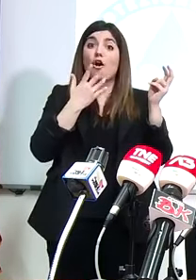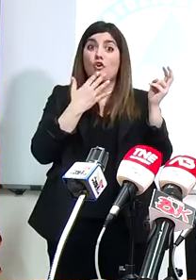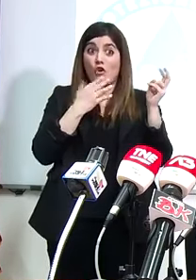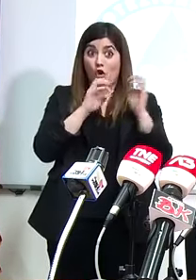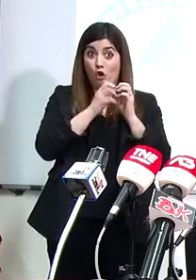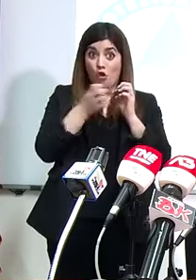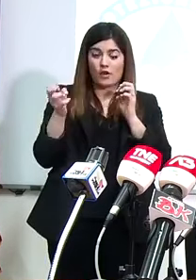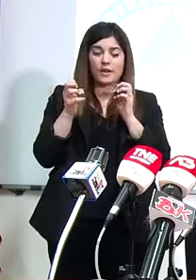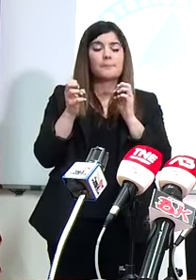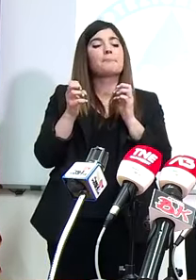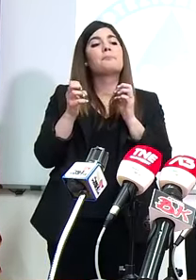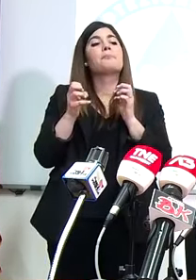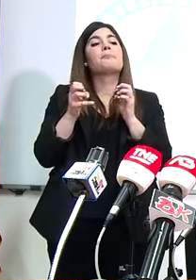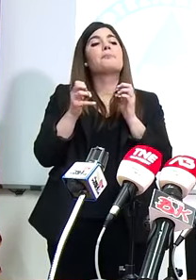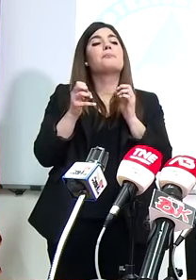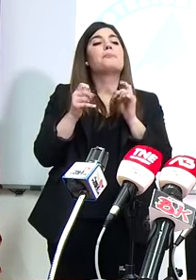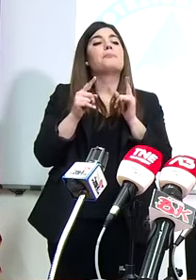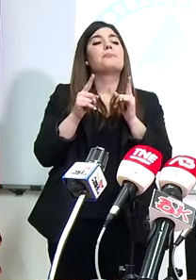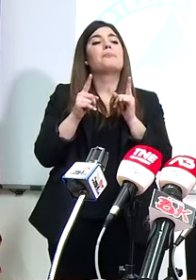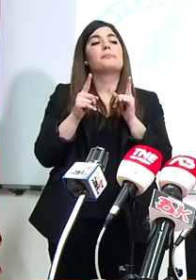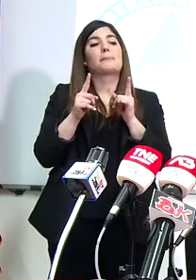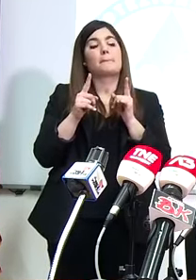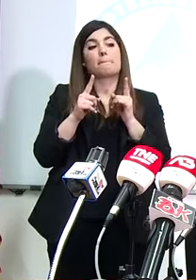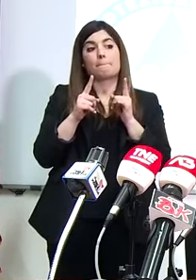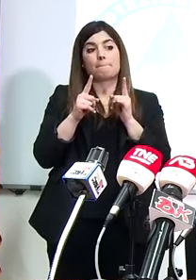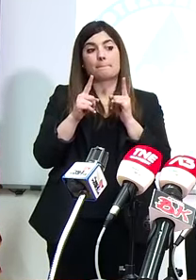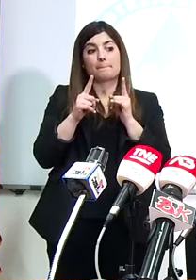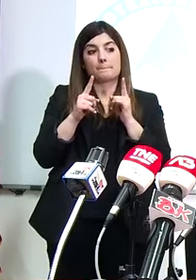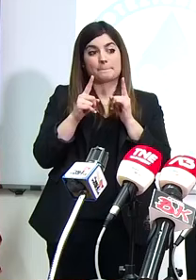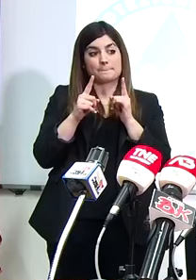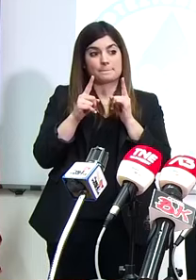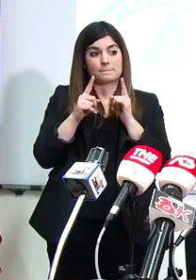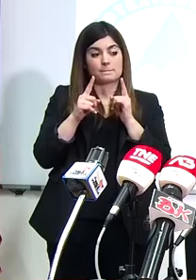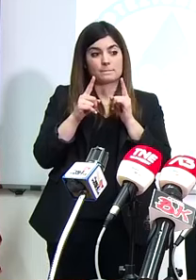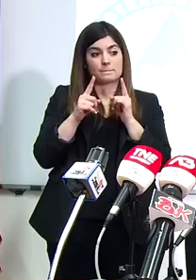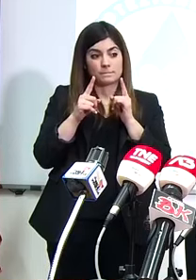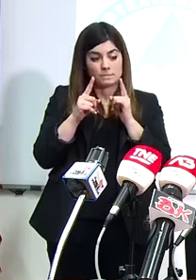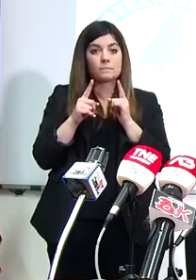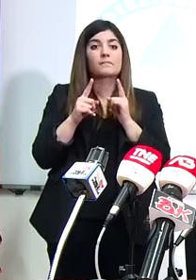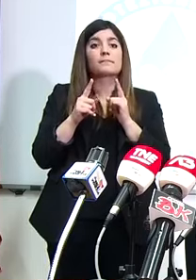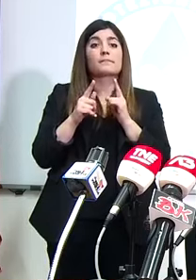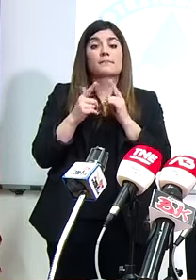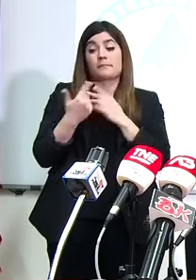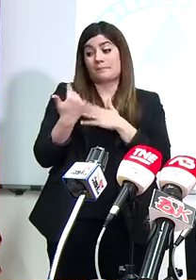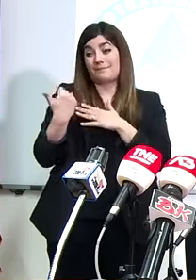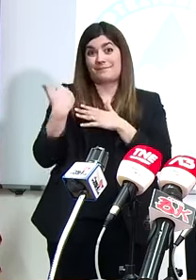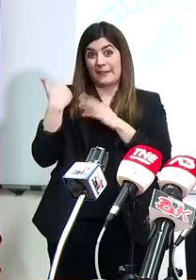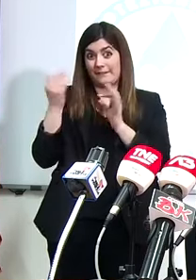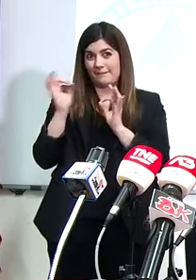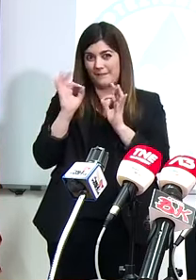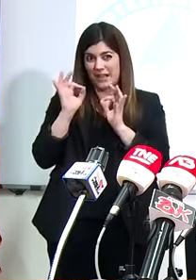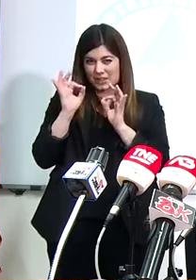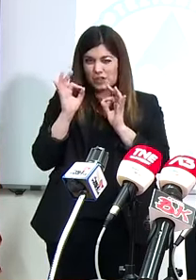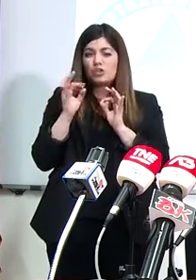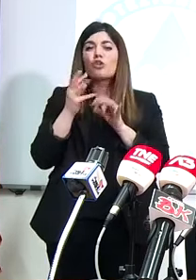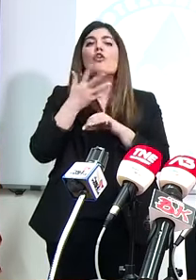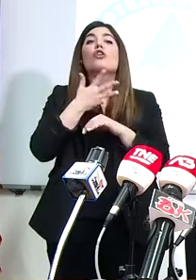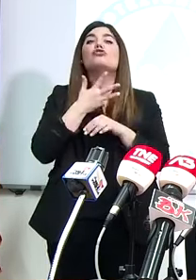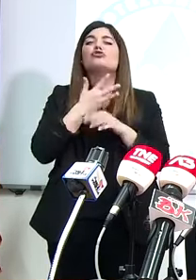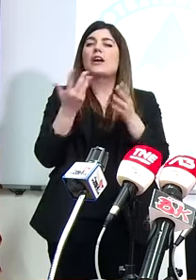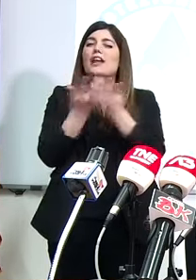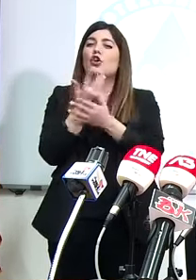quanto riguarda la questione che è uscita fuori nelle scorse ore del weekend rosilane ha già parlato ieri dicendo che